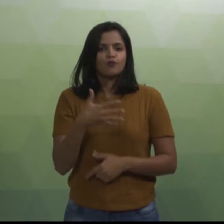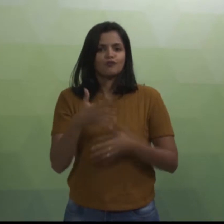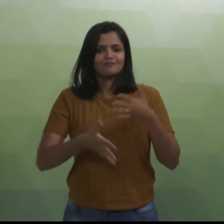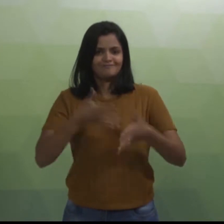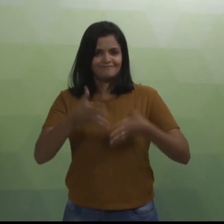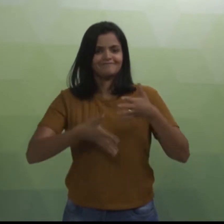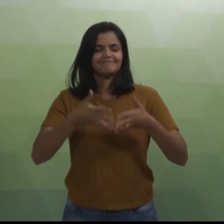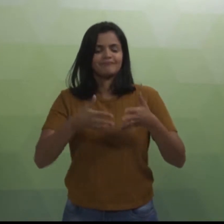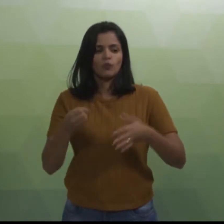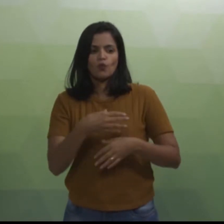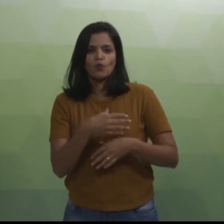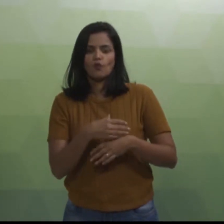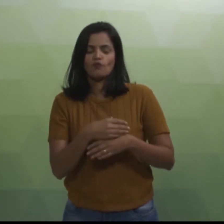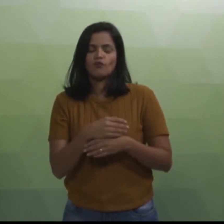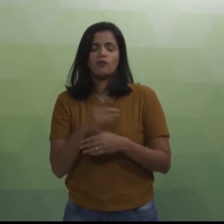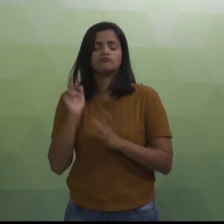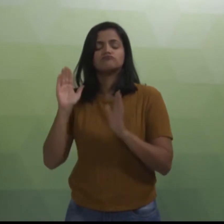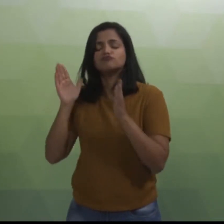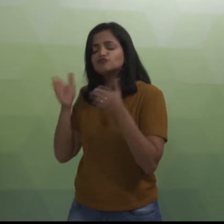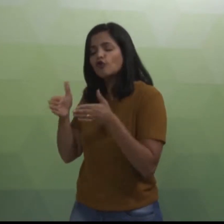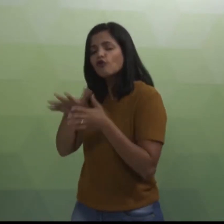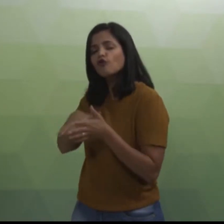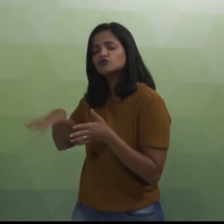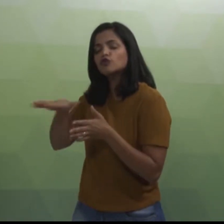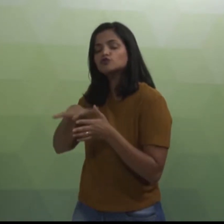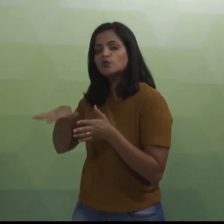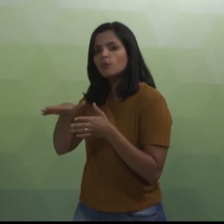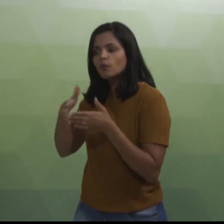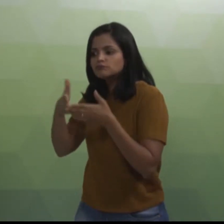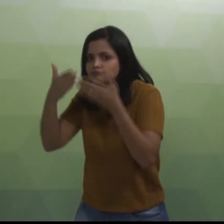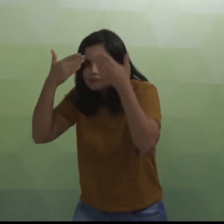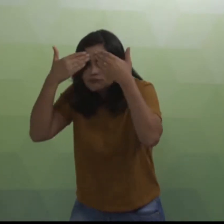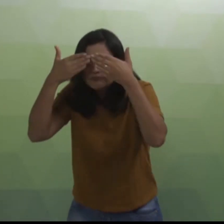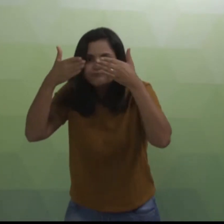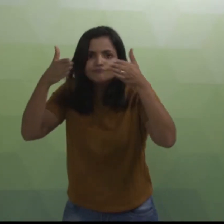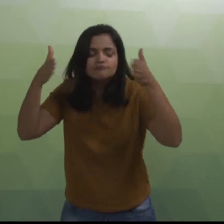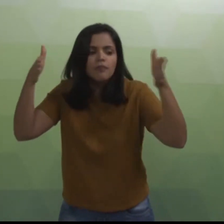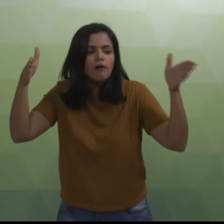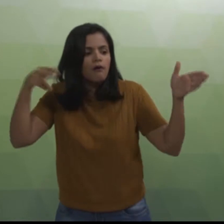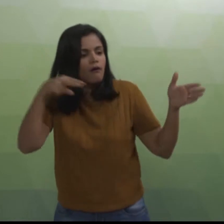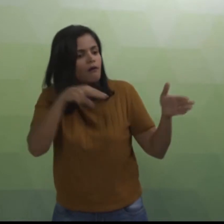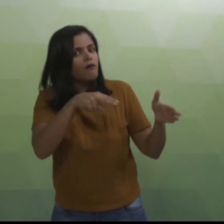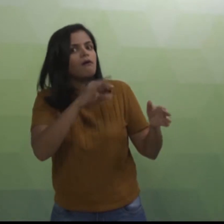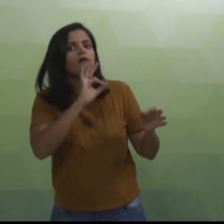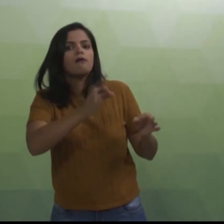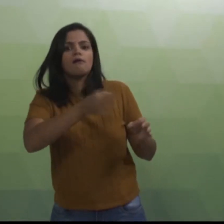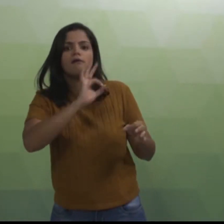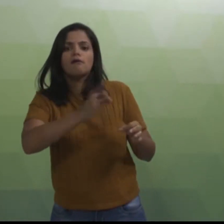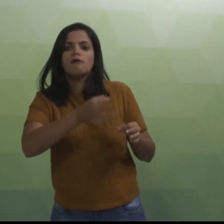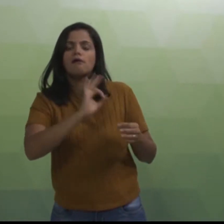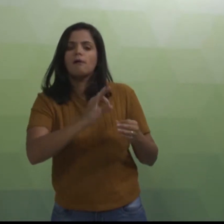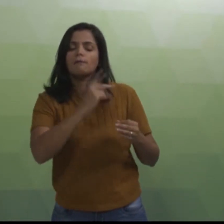Então, reconheceu a língua de sinais como uma língua emergente e começou a abrir espaços para essa